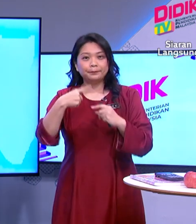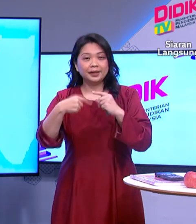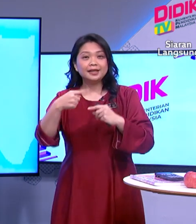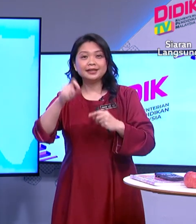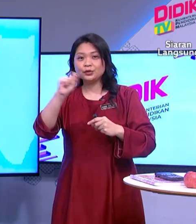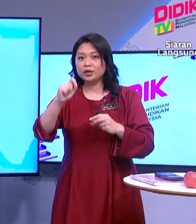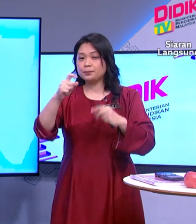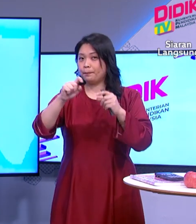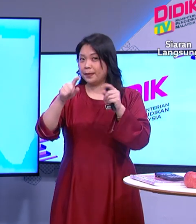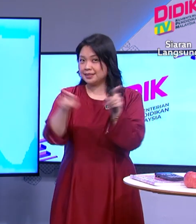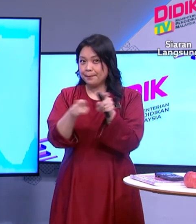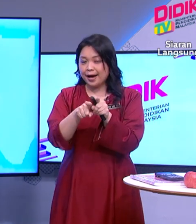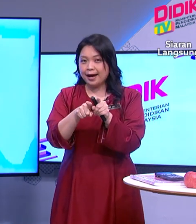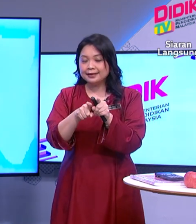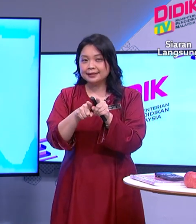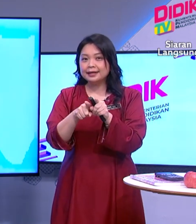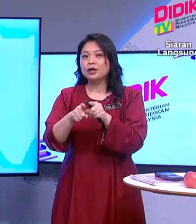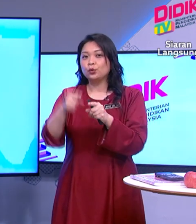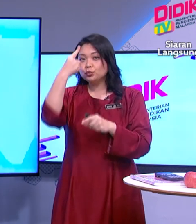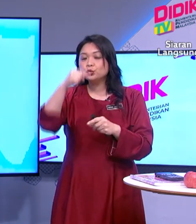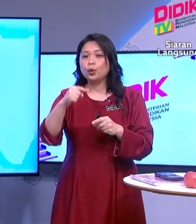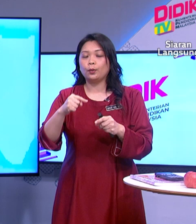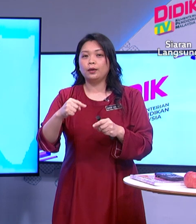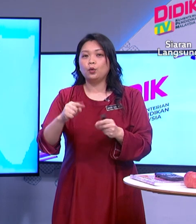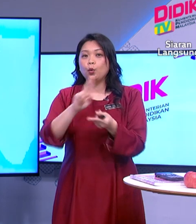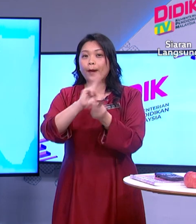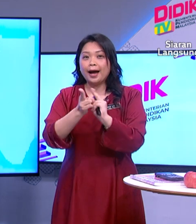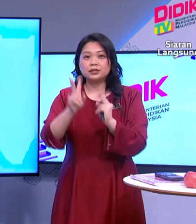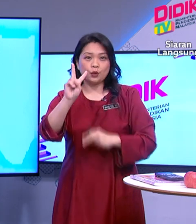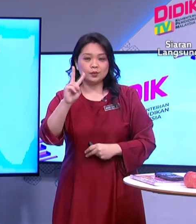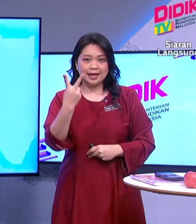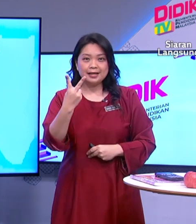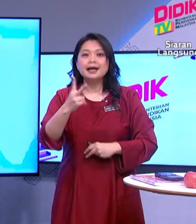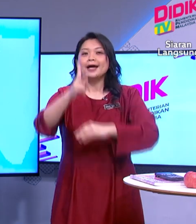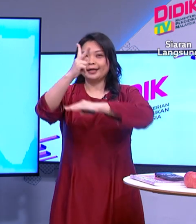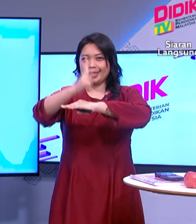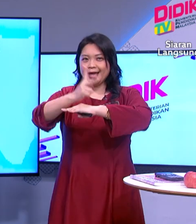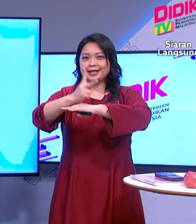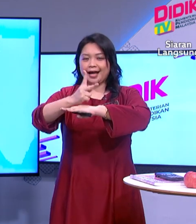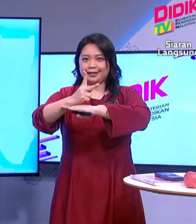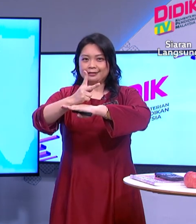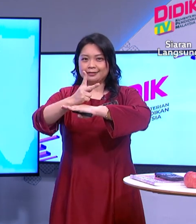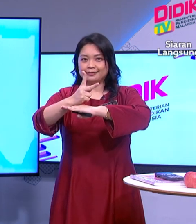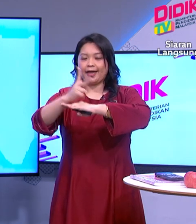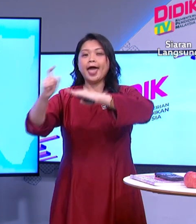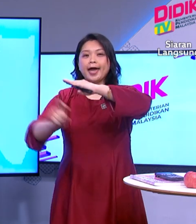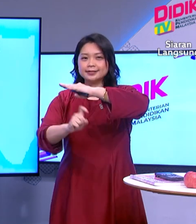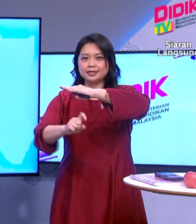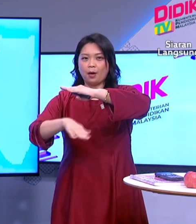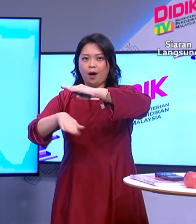Hai bila kita tulis pesamaan untuk ubahan songsang kita ke atas X di